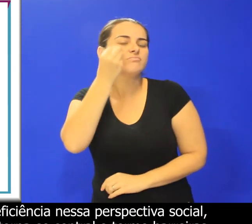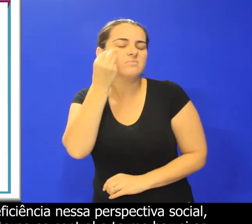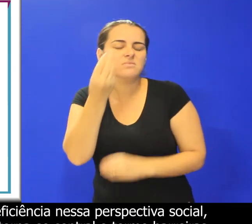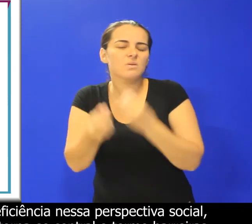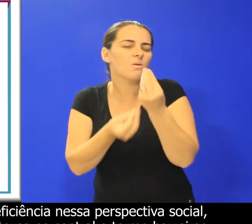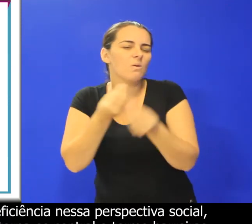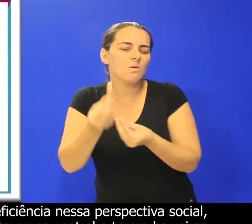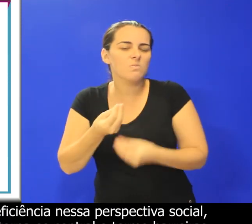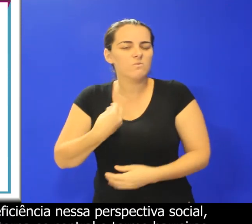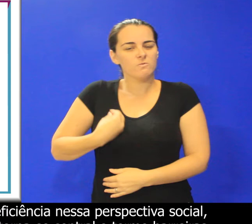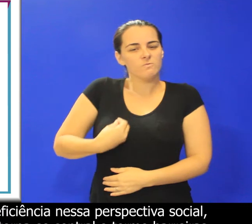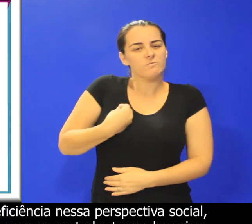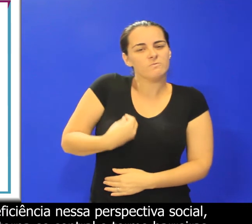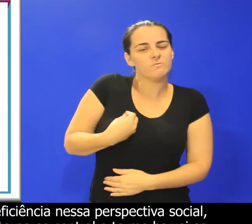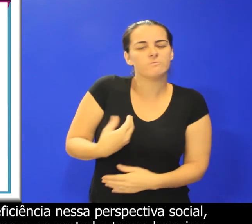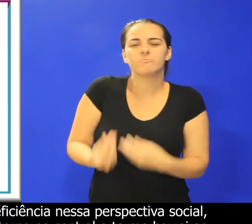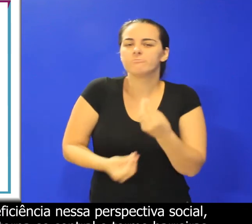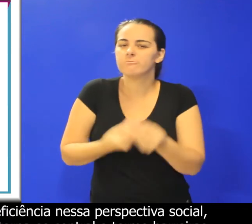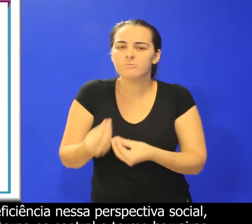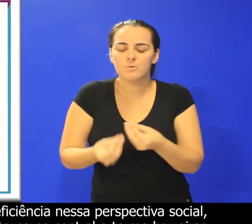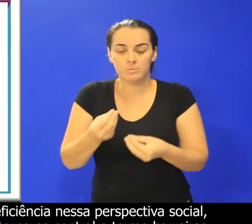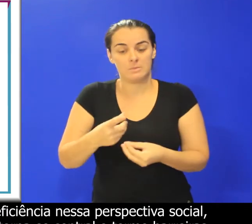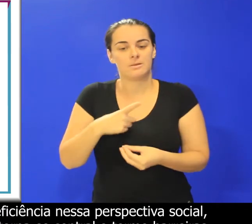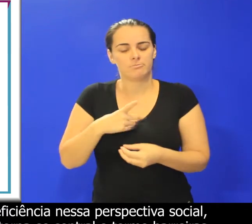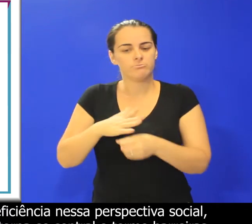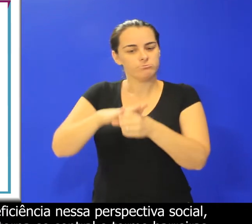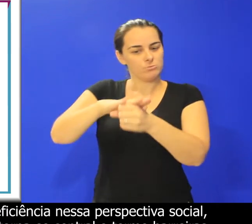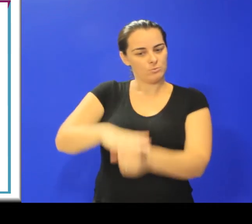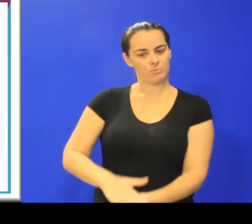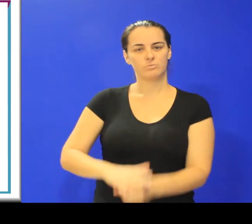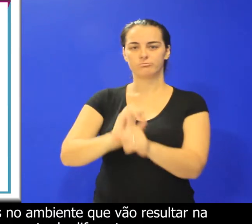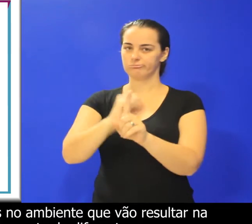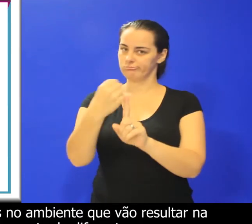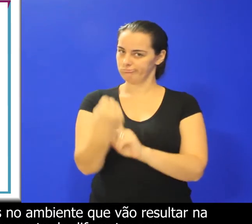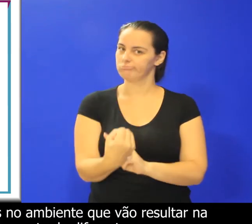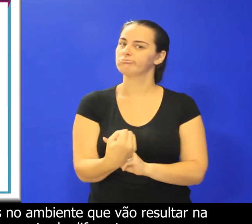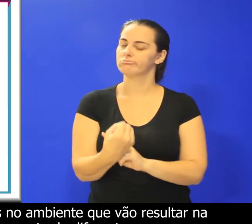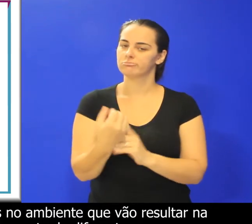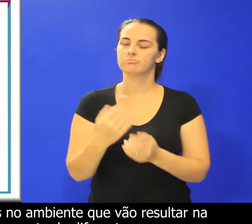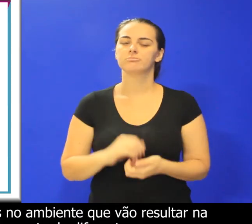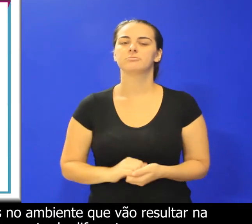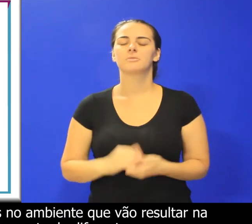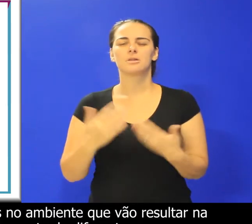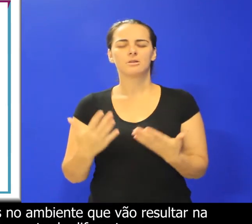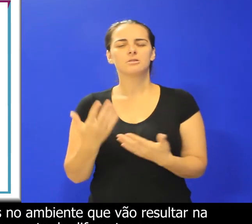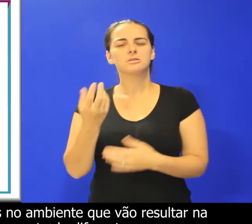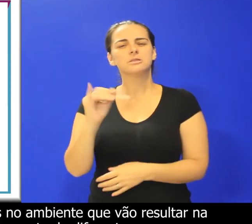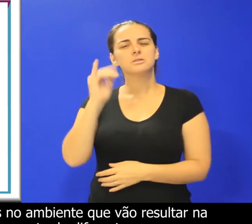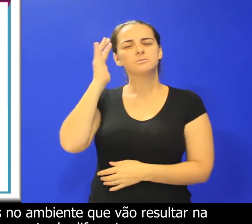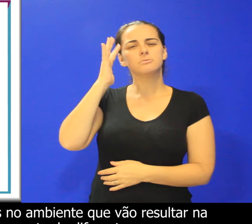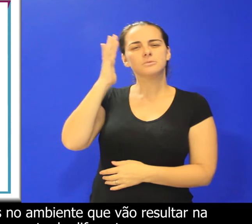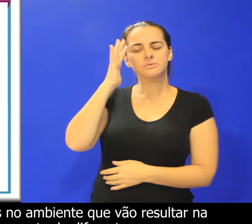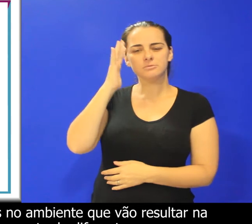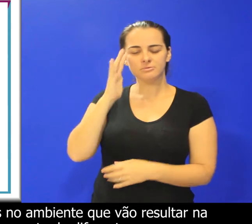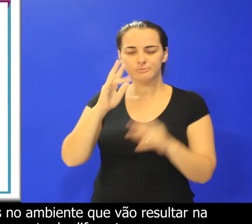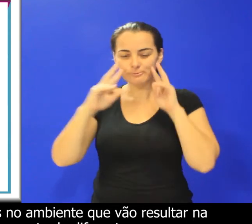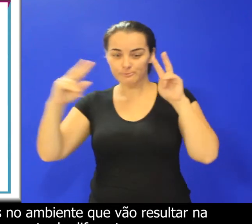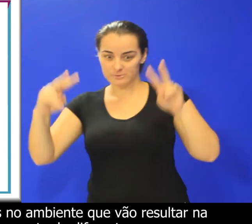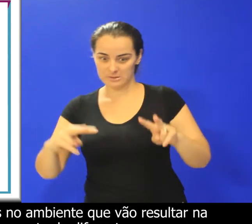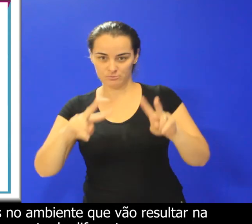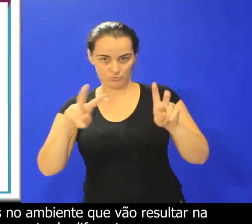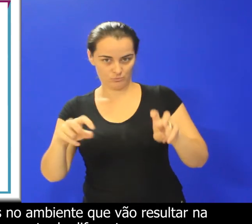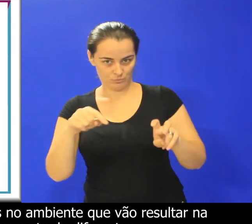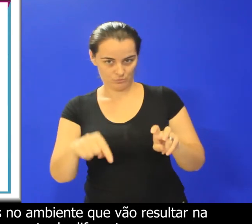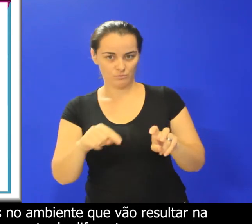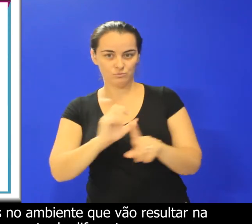volta para o ambiente, torna-se central o termo barreiras. Barreiras são os impedimentos no ambiente que vão resultar